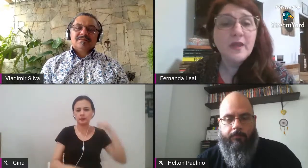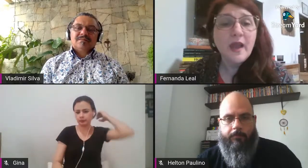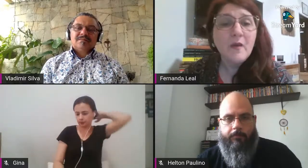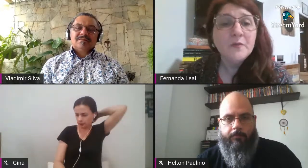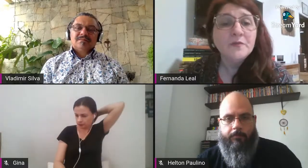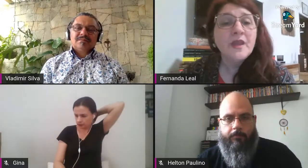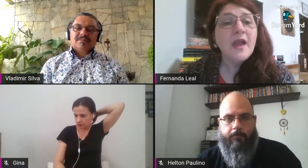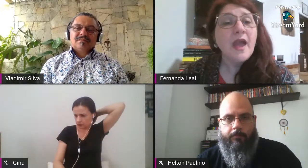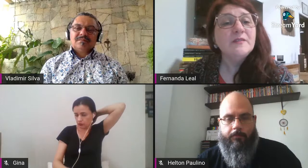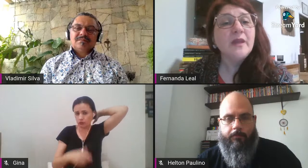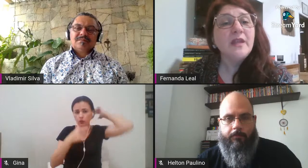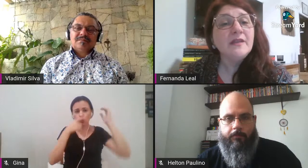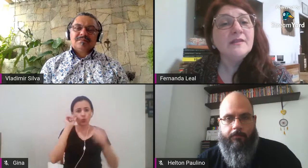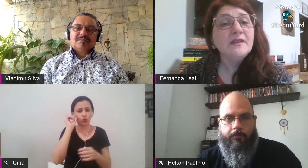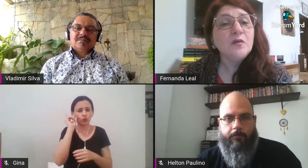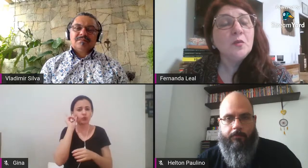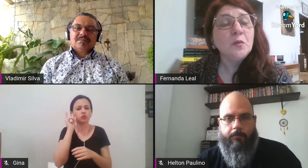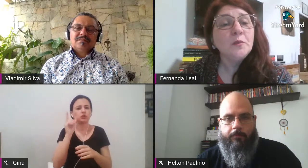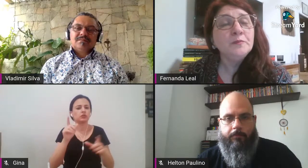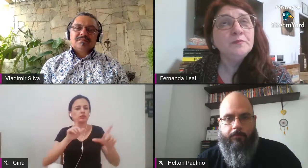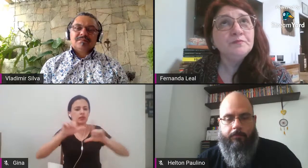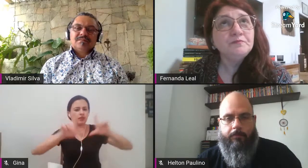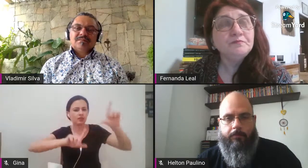Conversa com Bial, a experiência